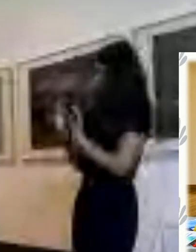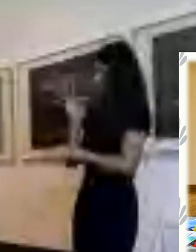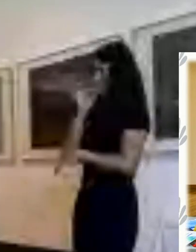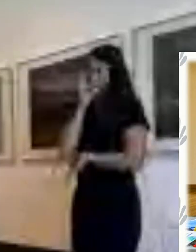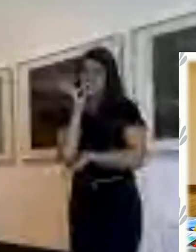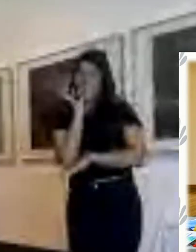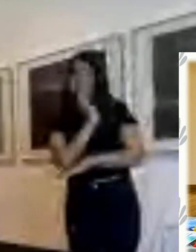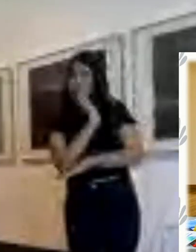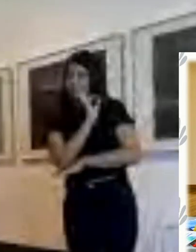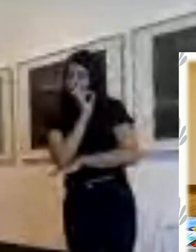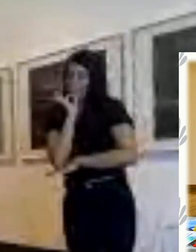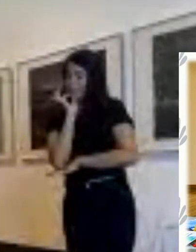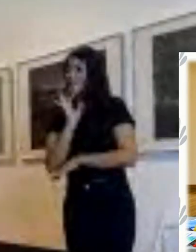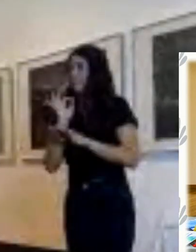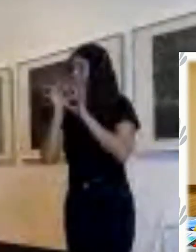contemos